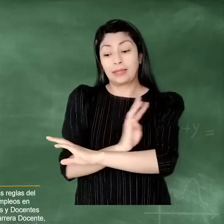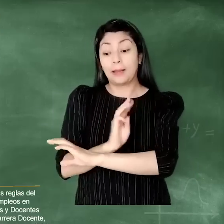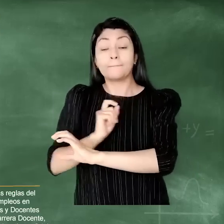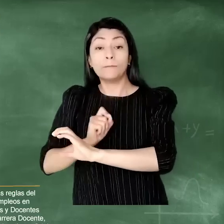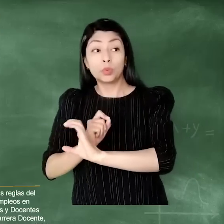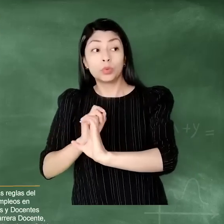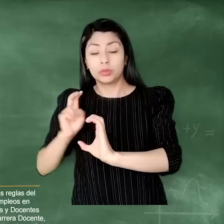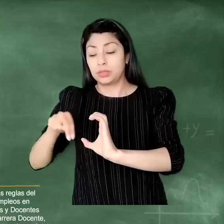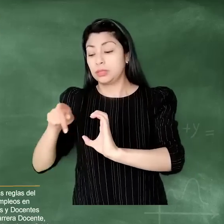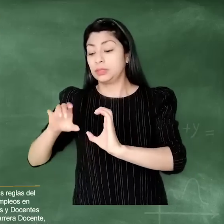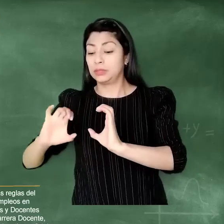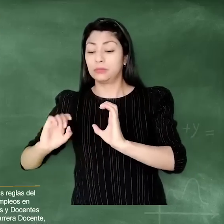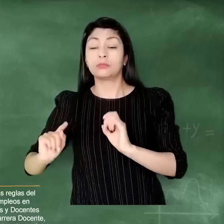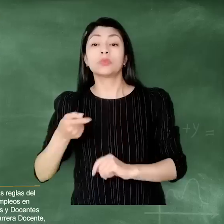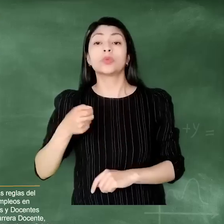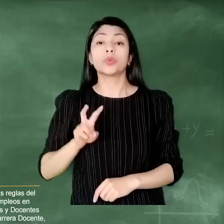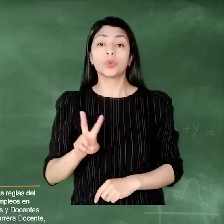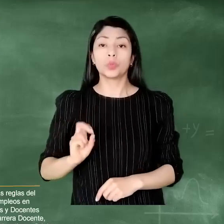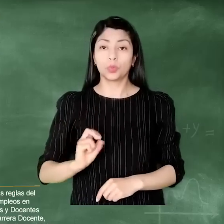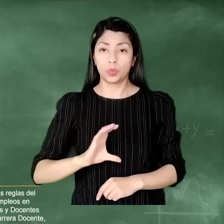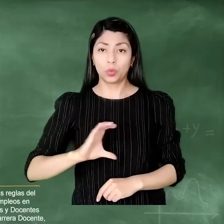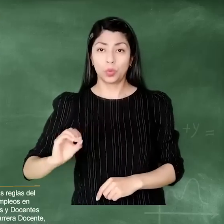web